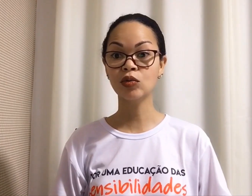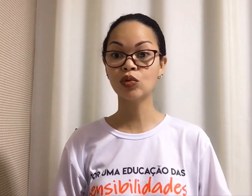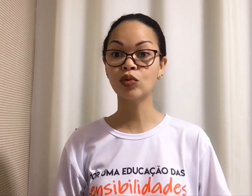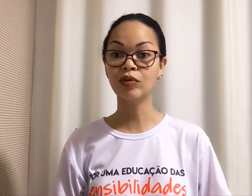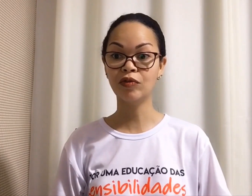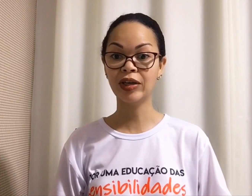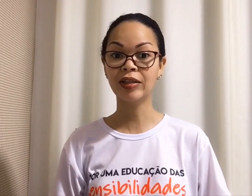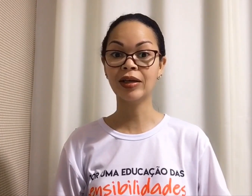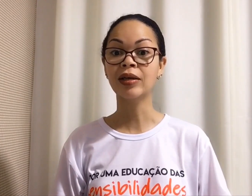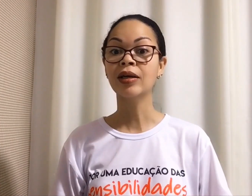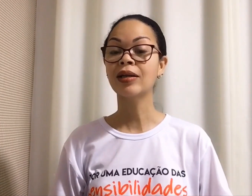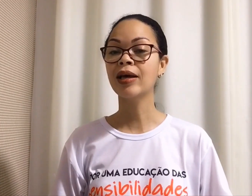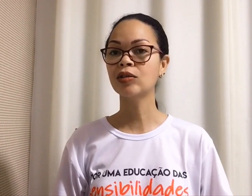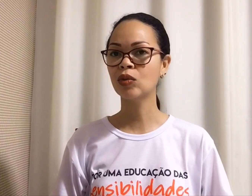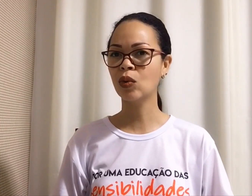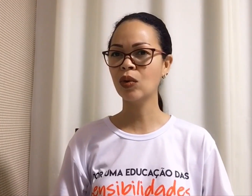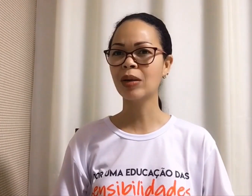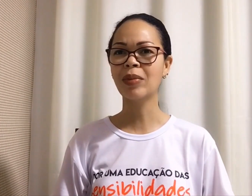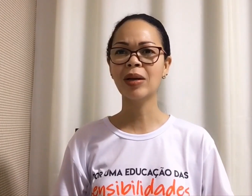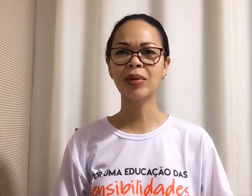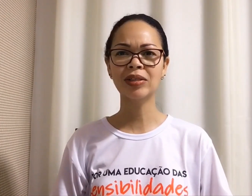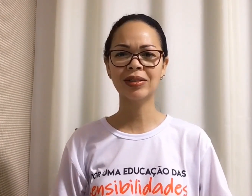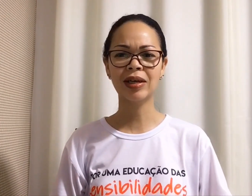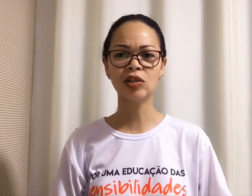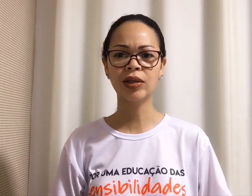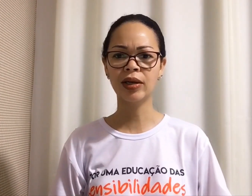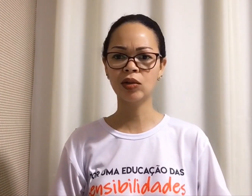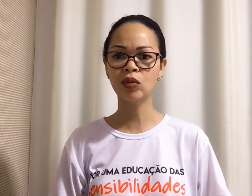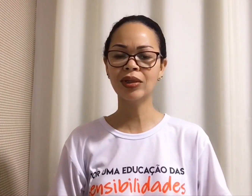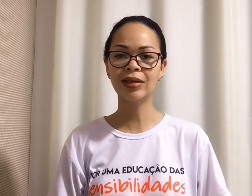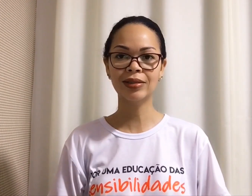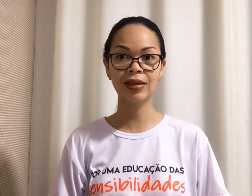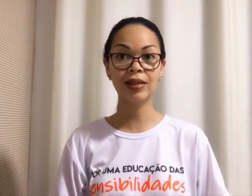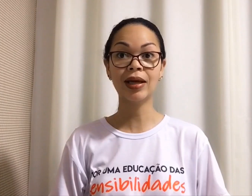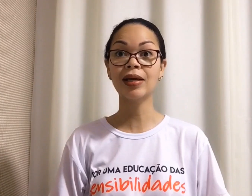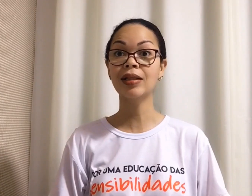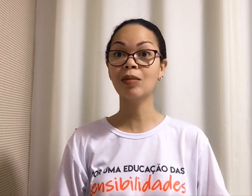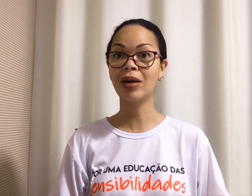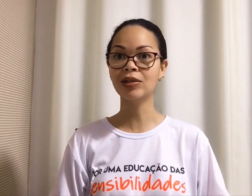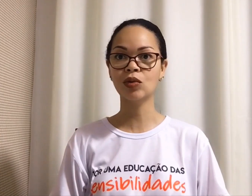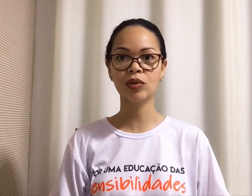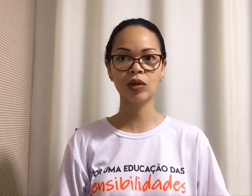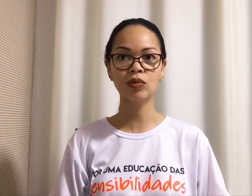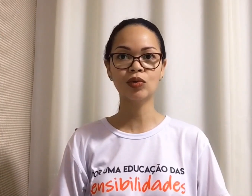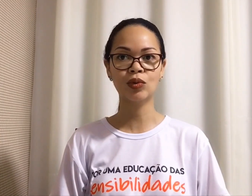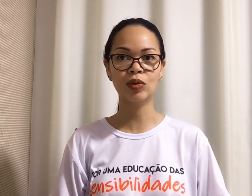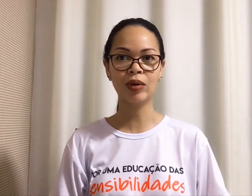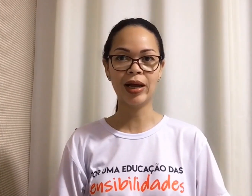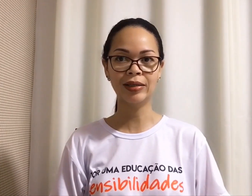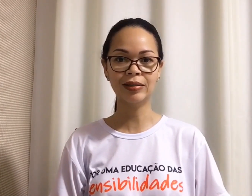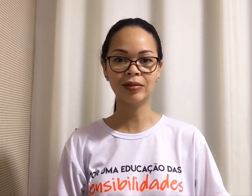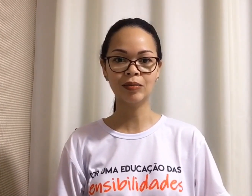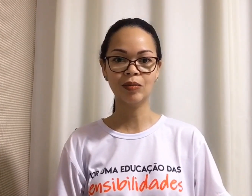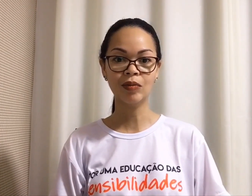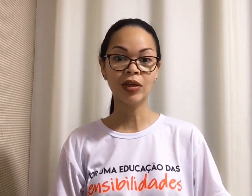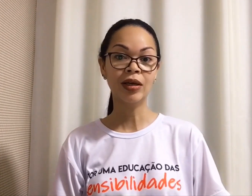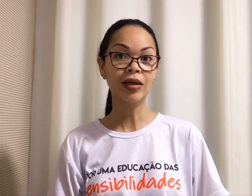que um surdo enfrenta na escola para a aprendizagem da leitura e da escrita e demais conteúdos curriculares?